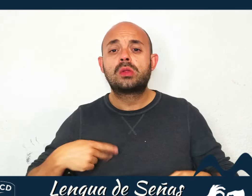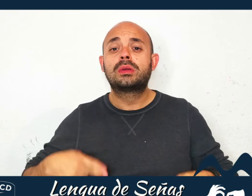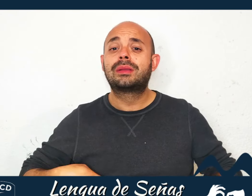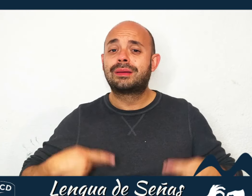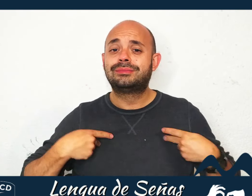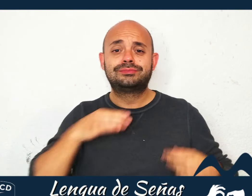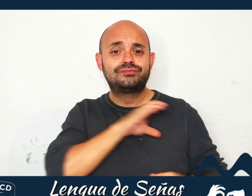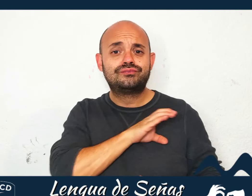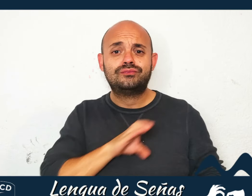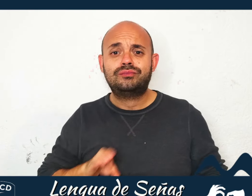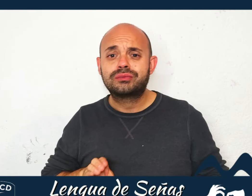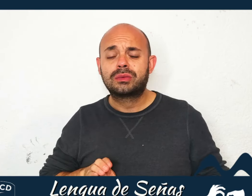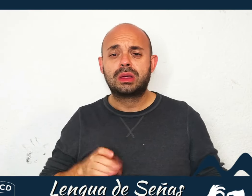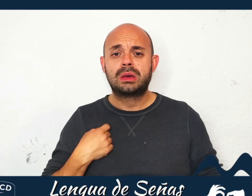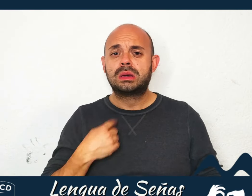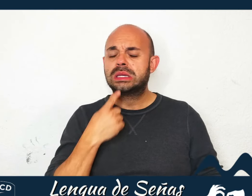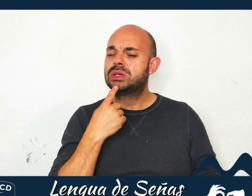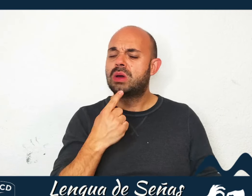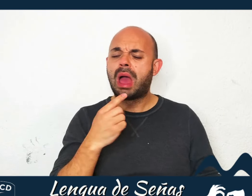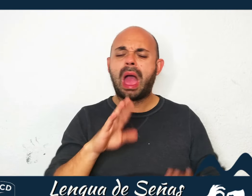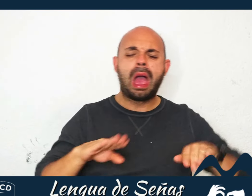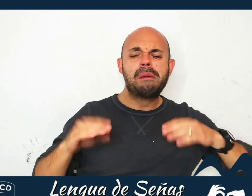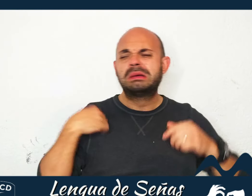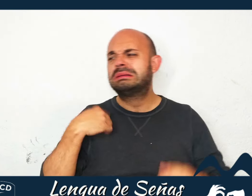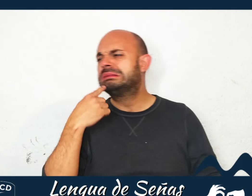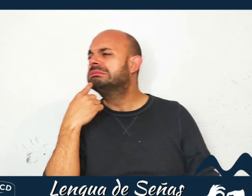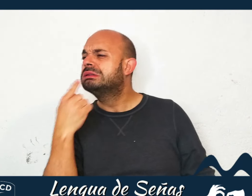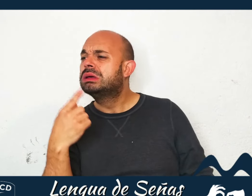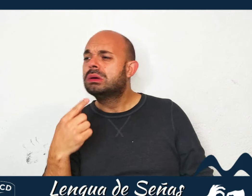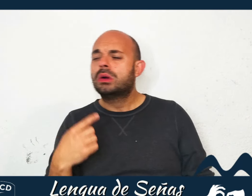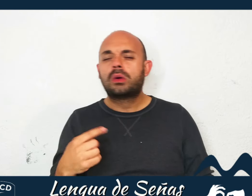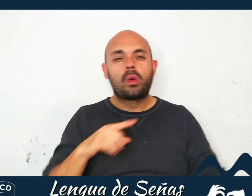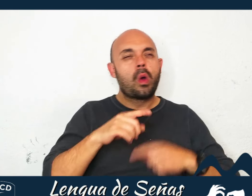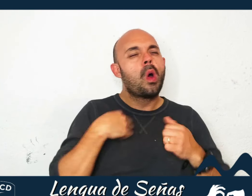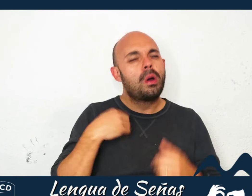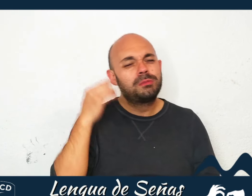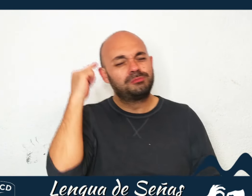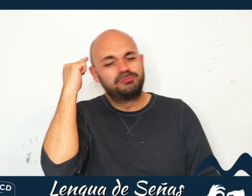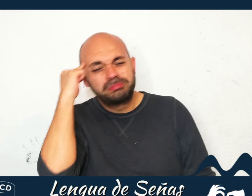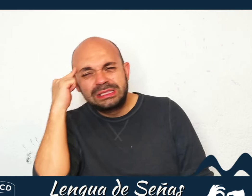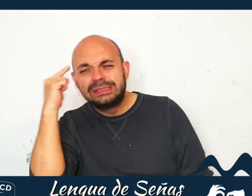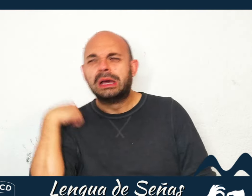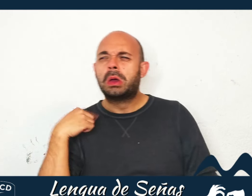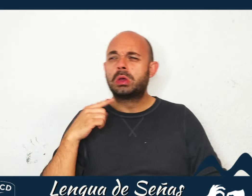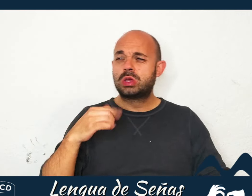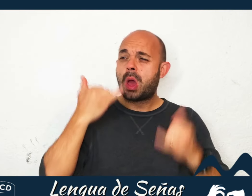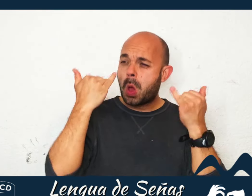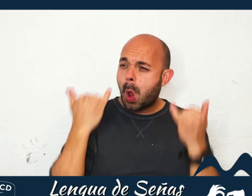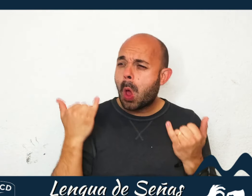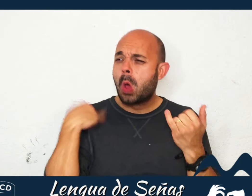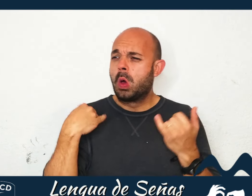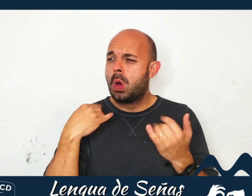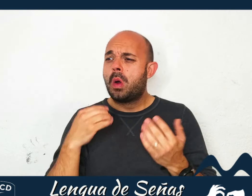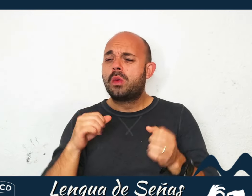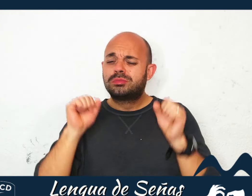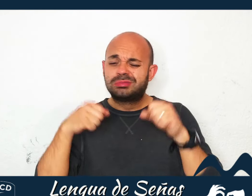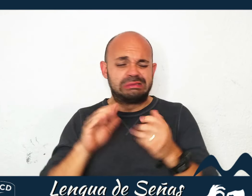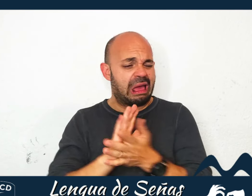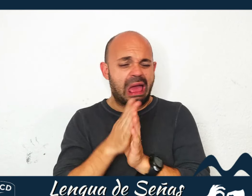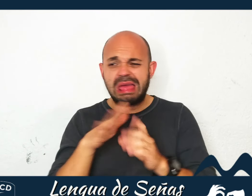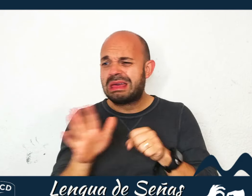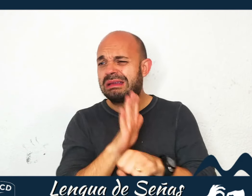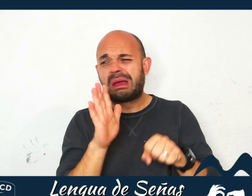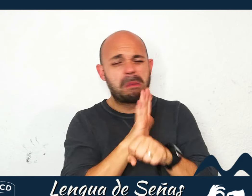hacer tantas cosas. Decimos, oh, si yo pudiera tener esto, yo hiciera aquello para el Señor, o yo dedicara más tiempo para leer la Biblia, o